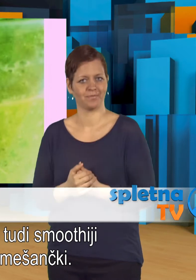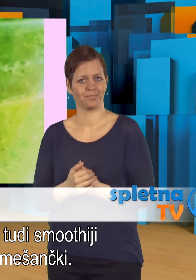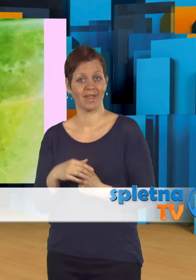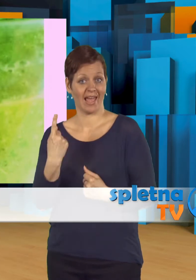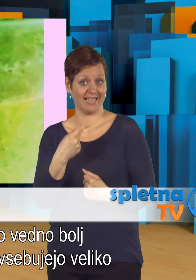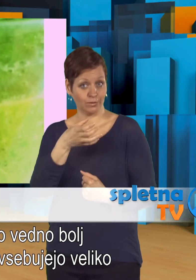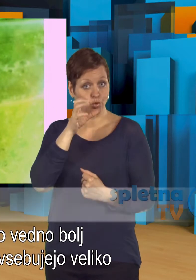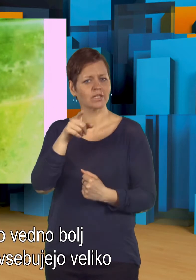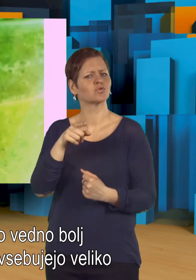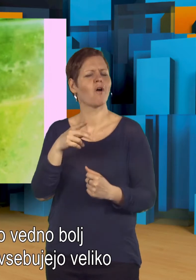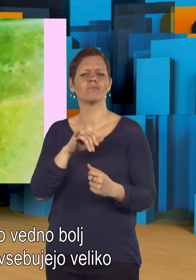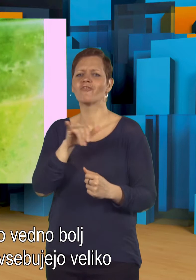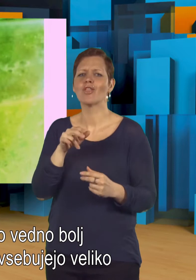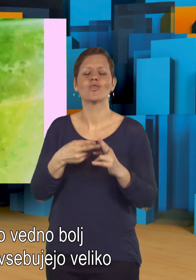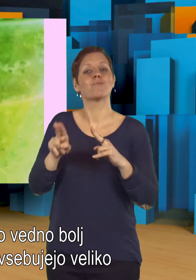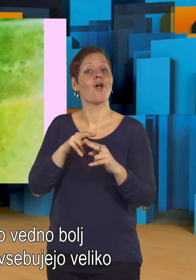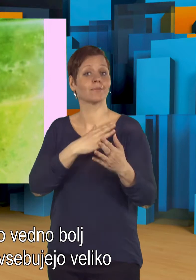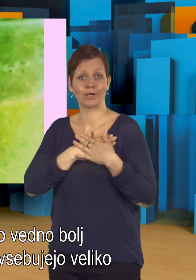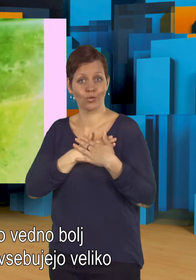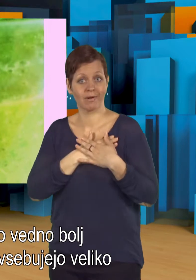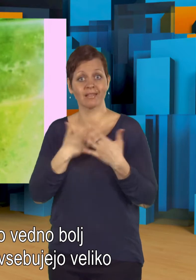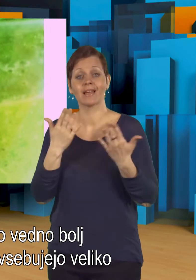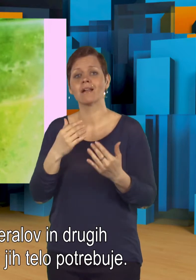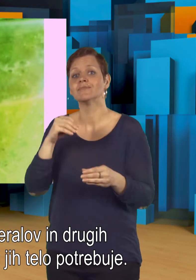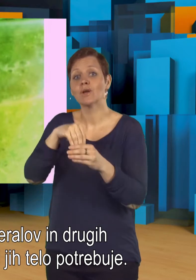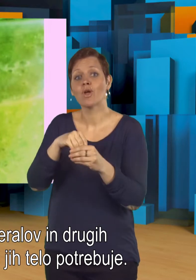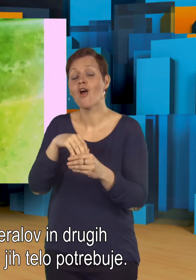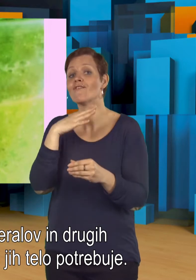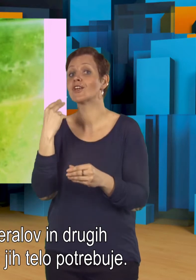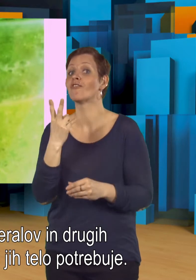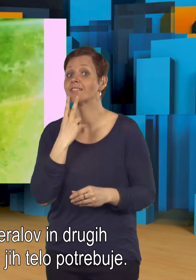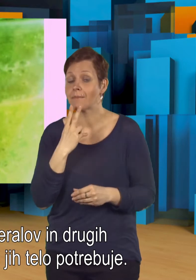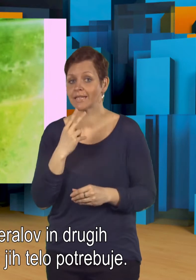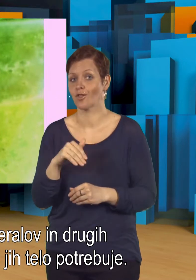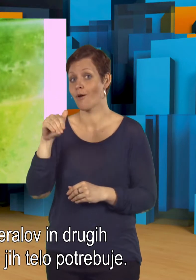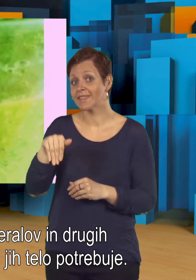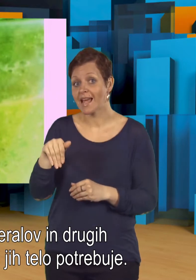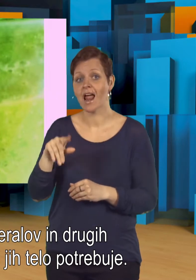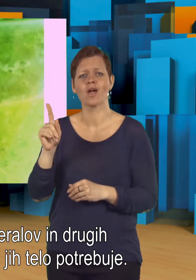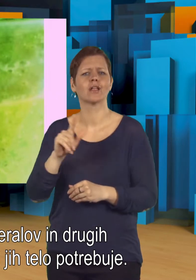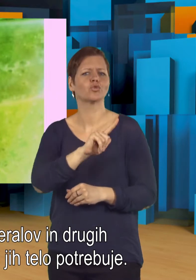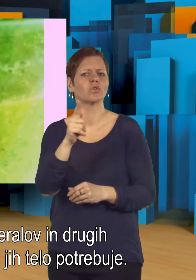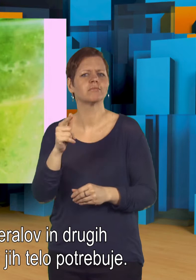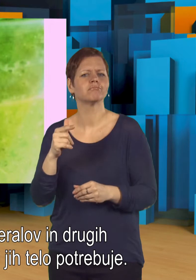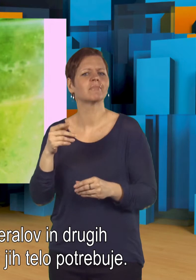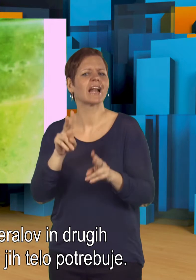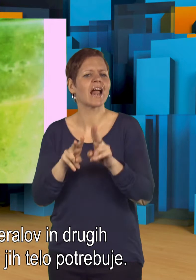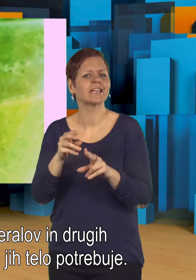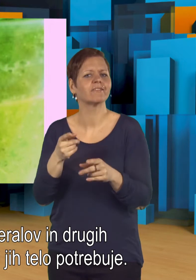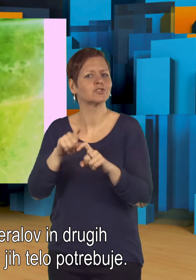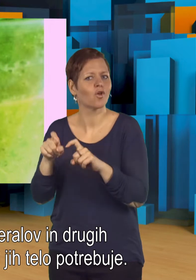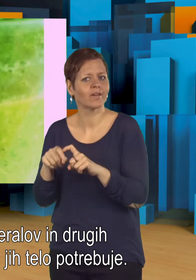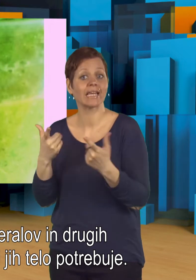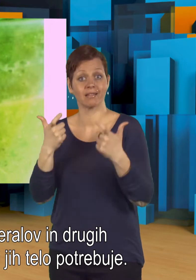zmešančki. Smudiji so vedno bolj priljubljeni, ker vsebujejo veliko vitaminov, mineralov in drugih hranljivih snovi, ki jih